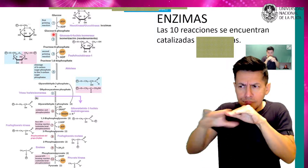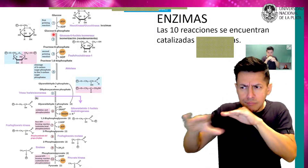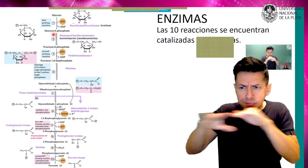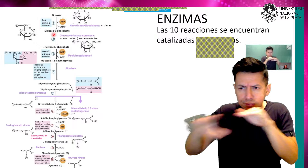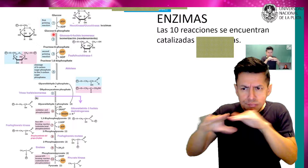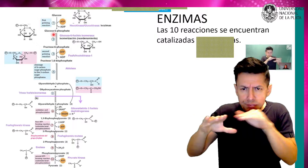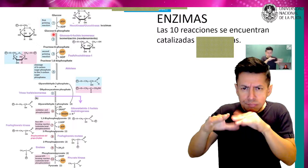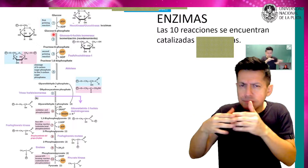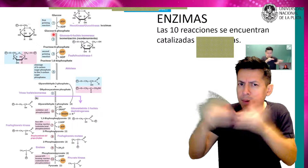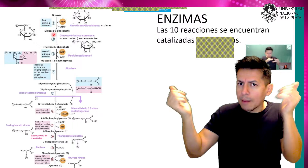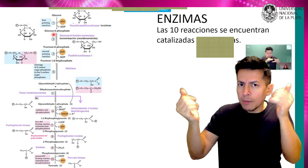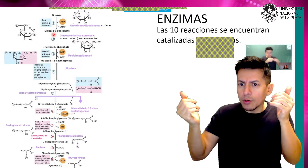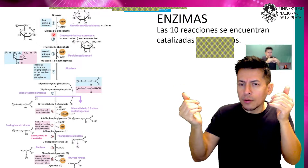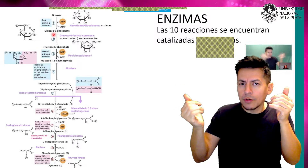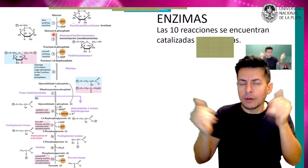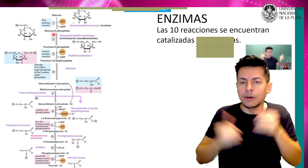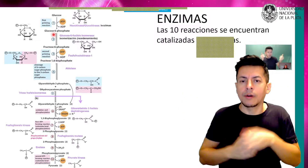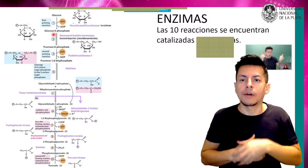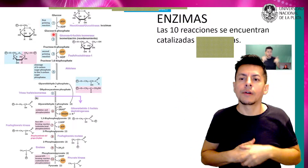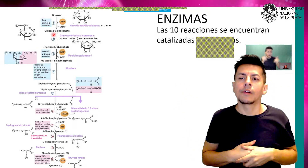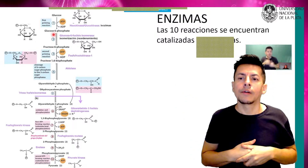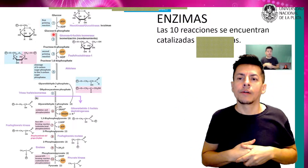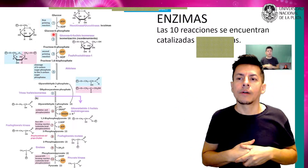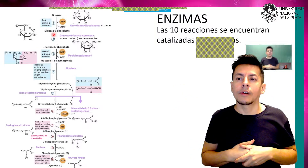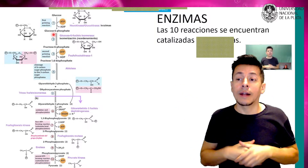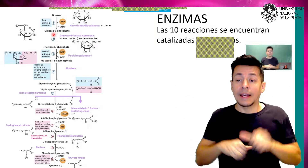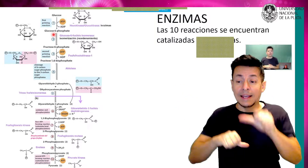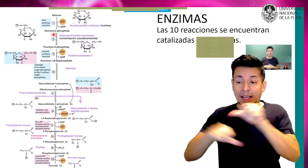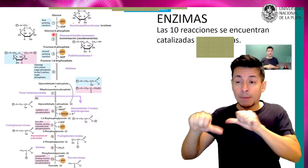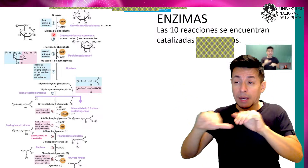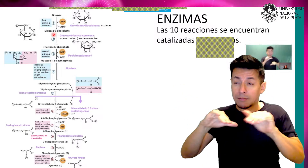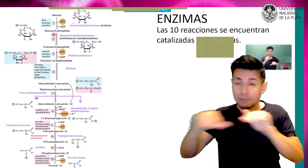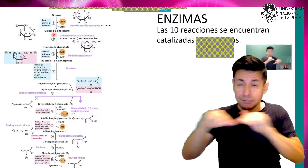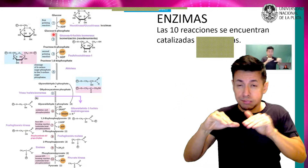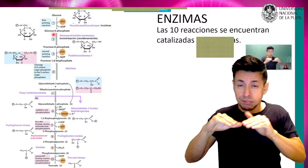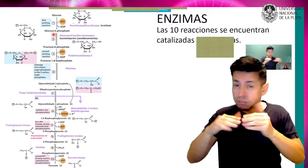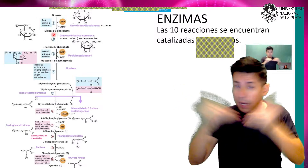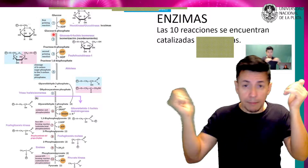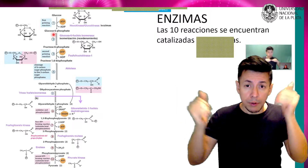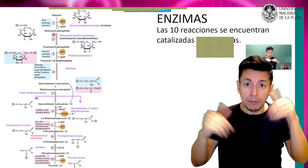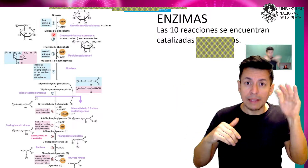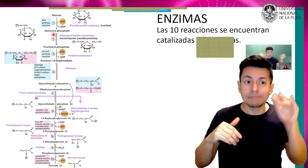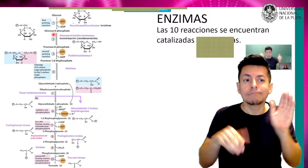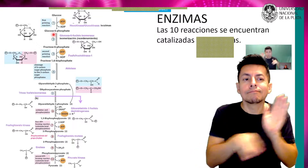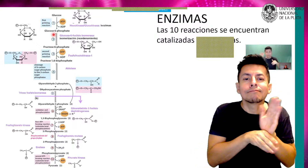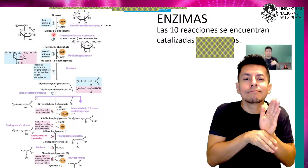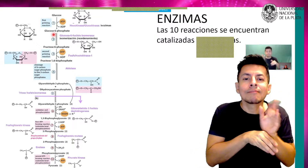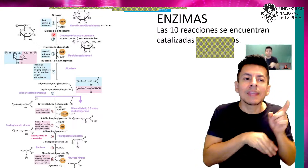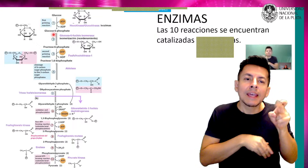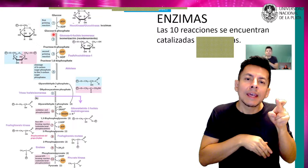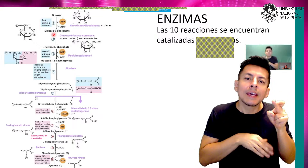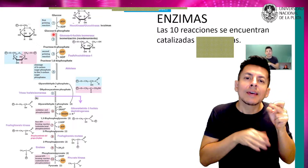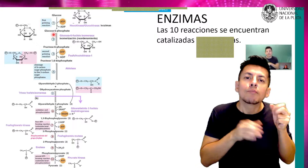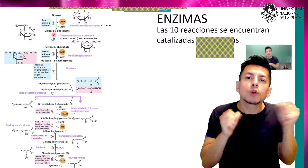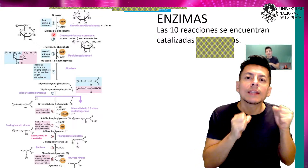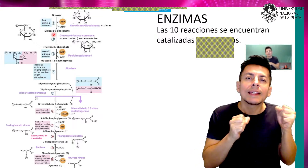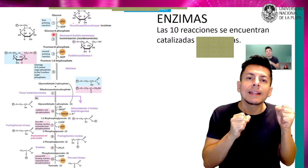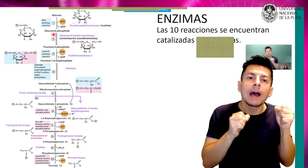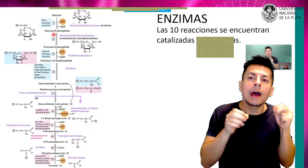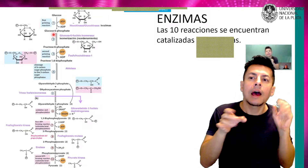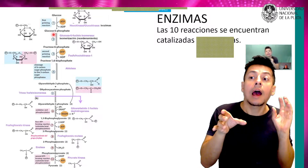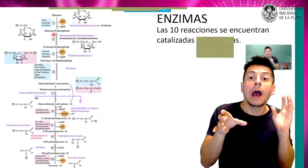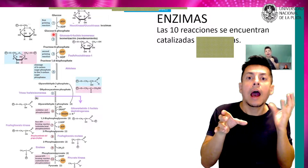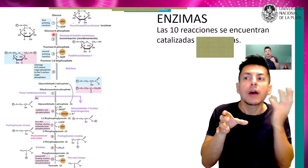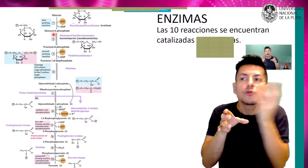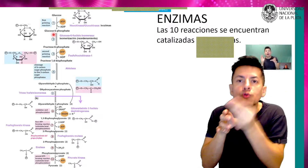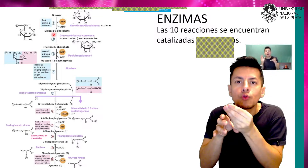la velocidad de esa reacción química, ¿sí? Ayuda a que la reacción